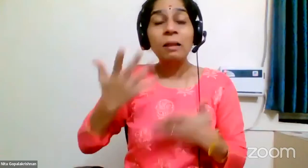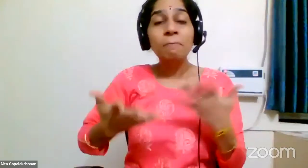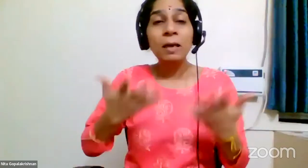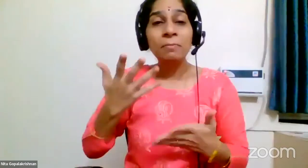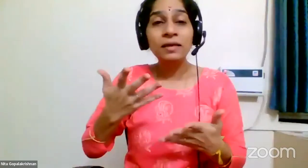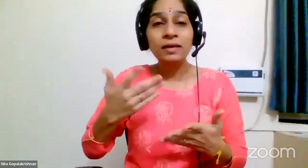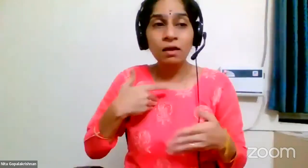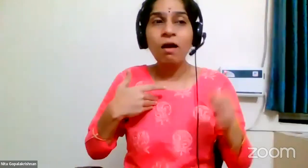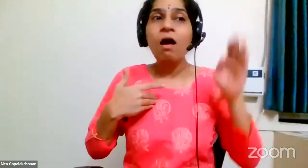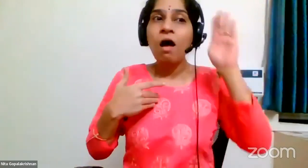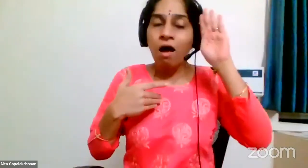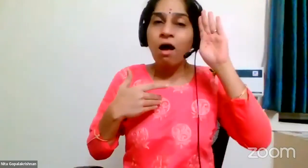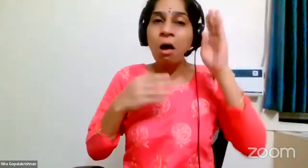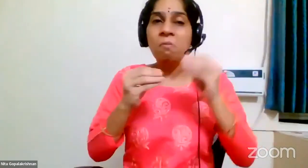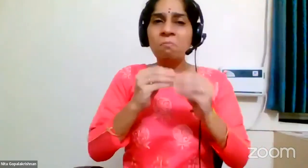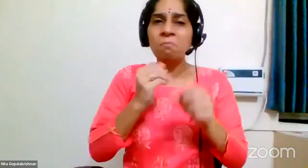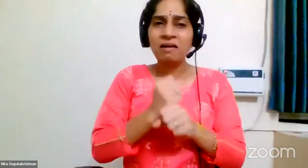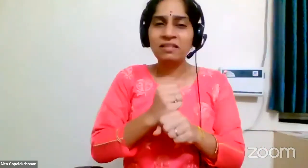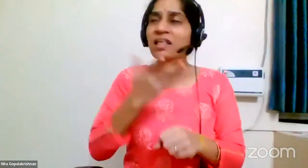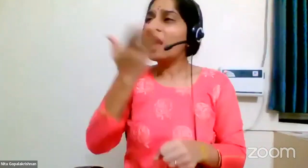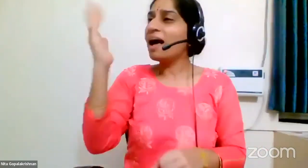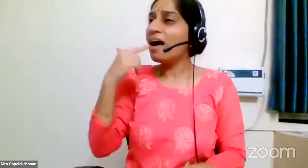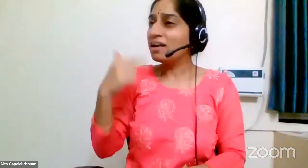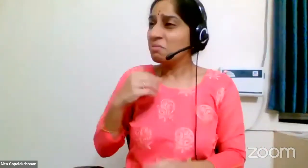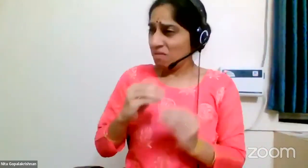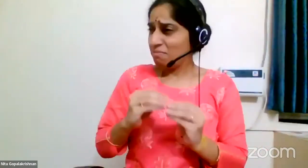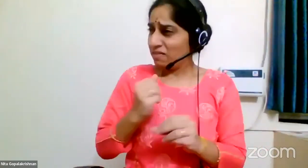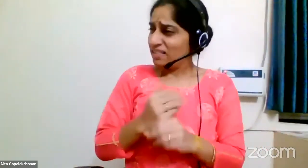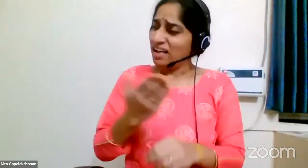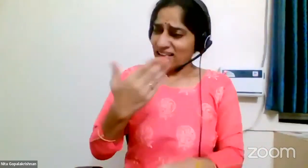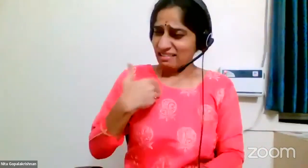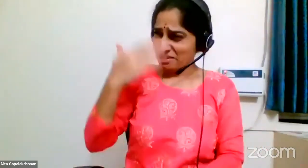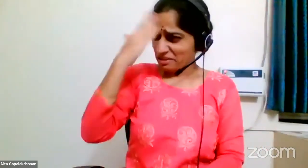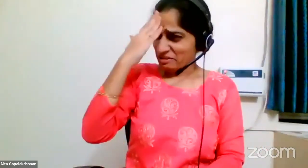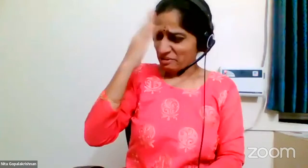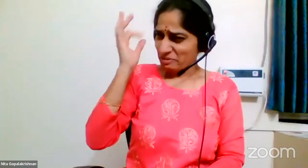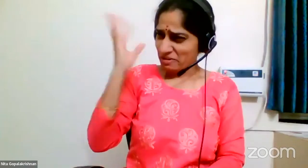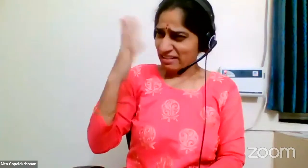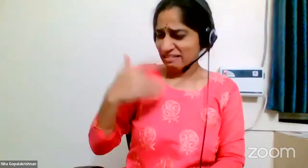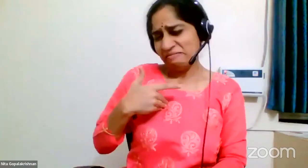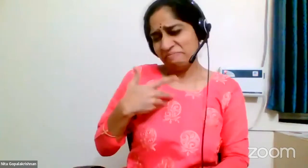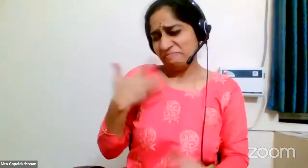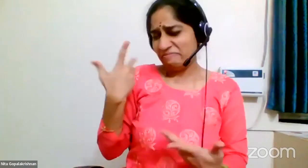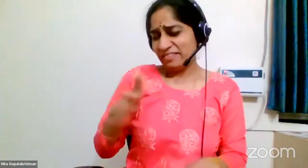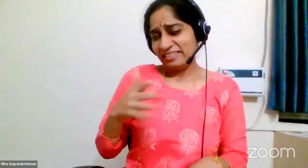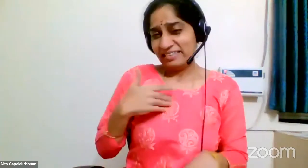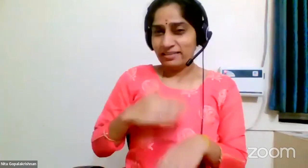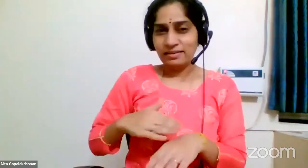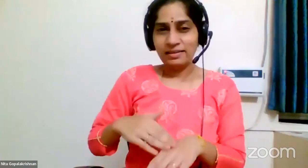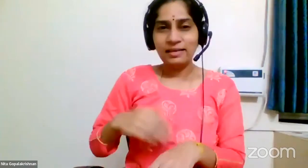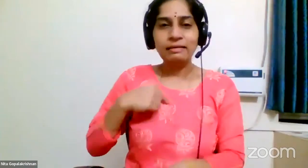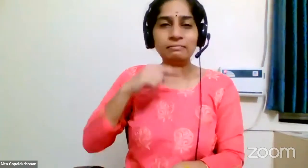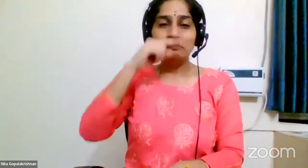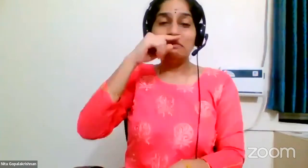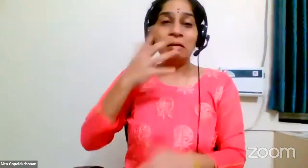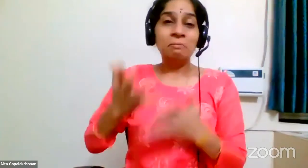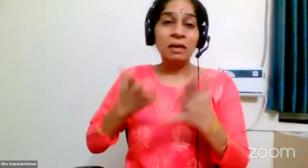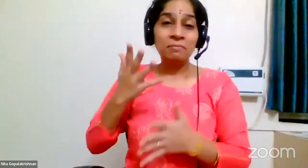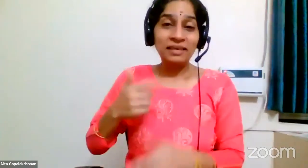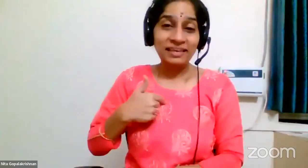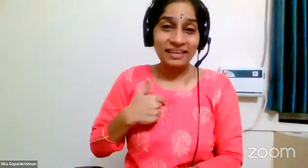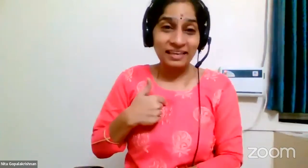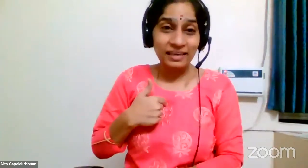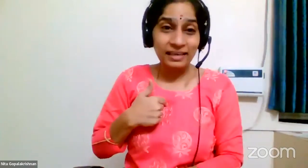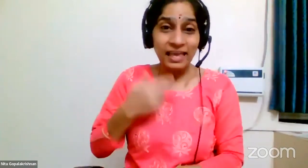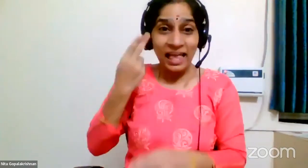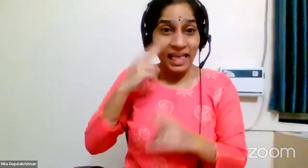हो जाएगा, वो विफल हो जाएगा, उसका कोई लाभ आपको नहीं मिलेगा। क्योंकि जितना भी हम सब कुछ कर रहे हैं वो